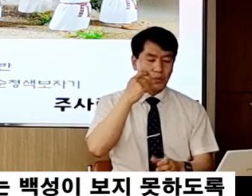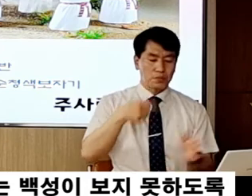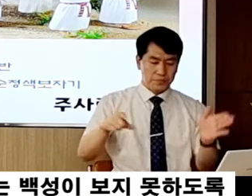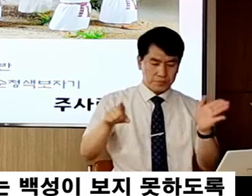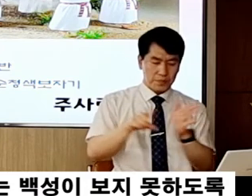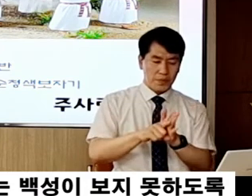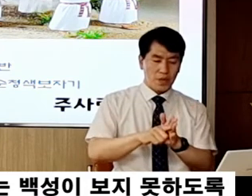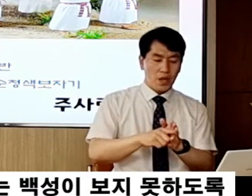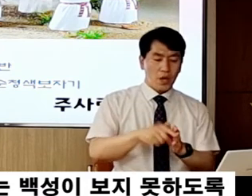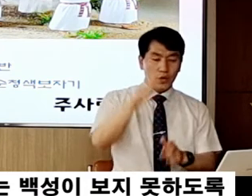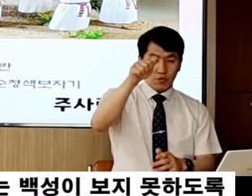못하도록